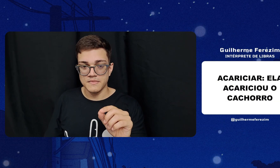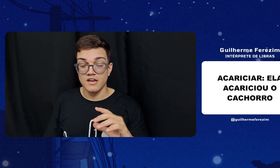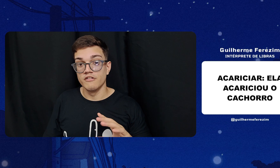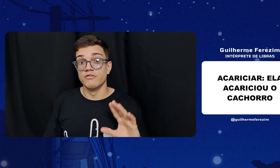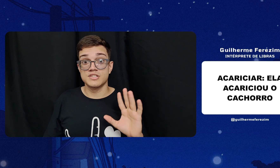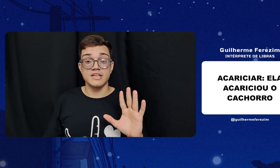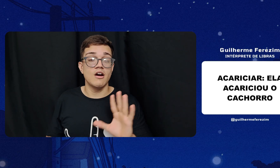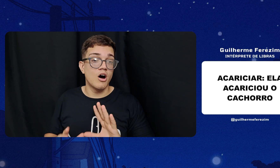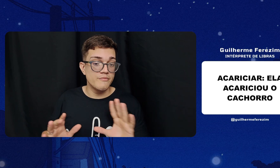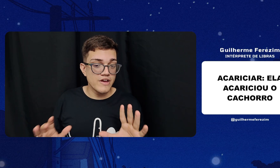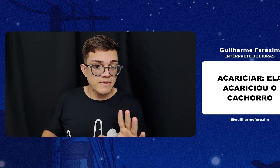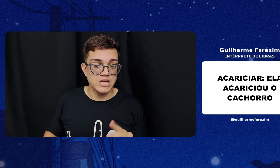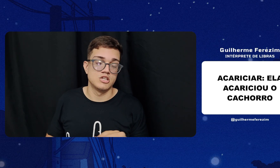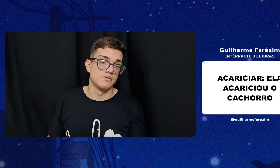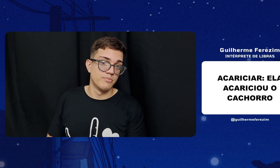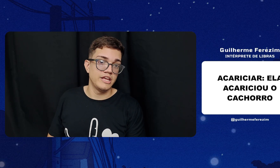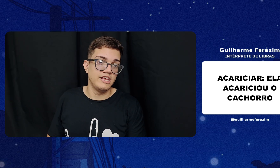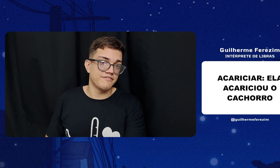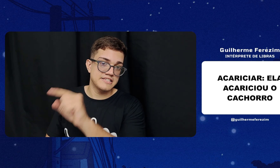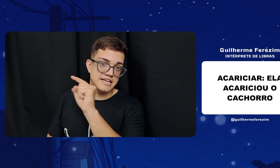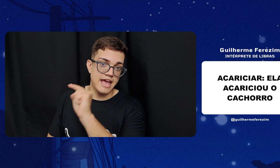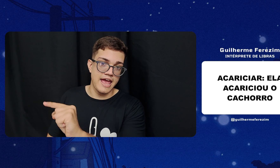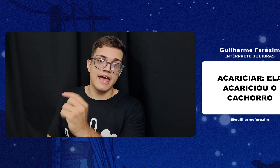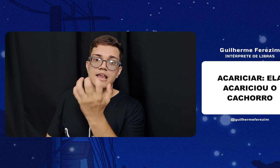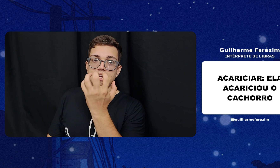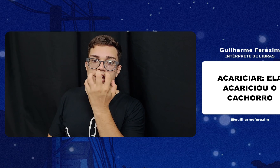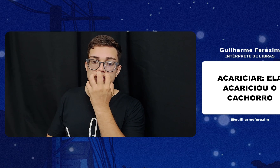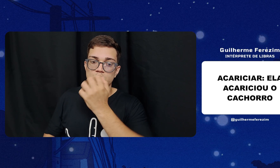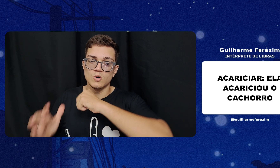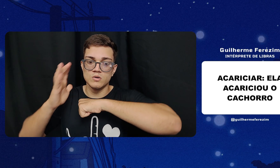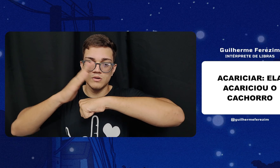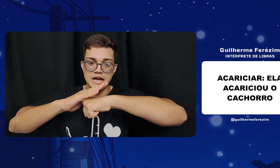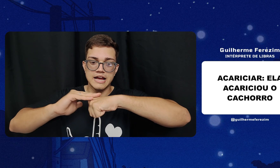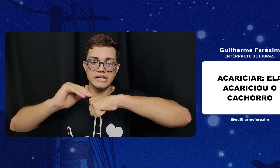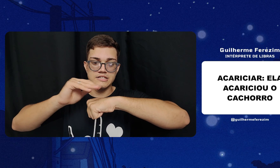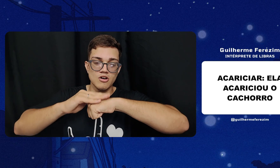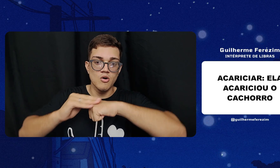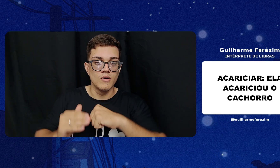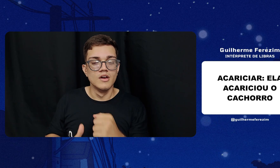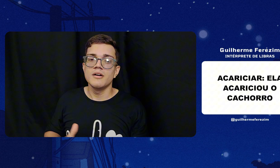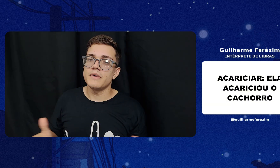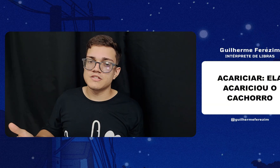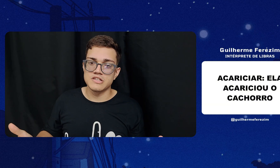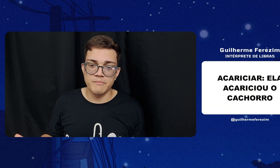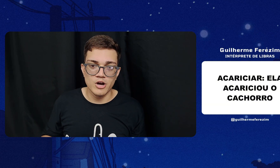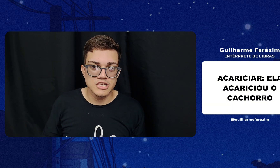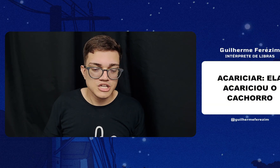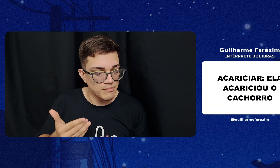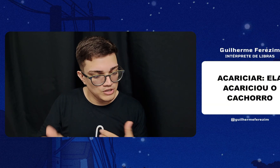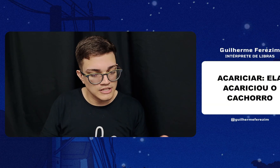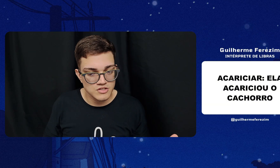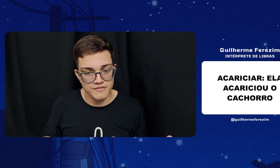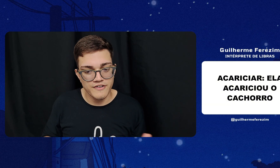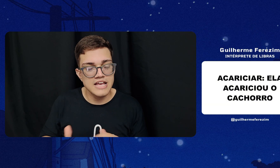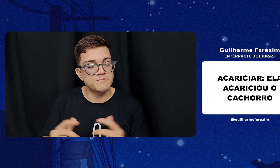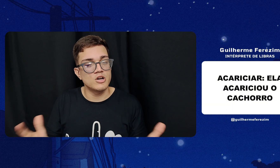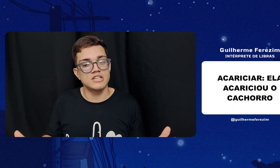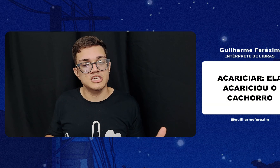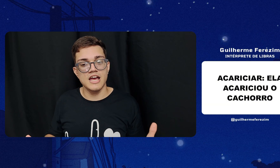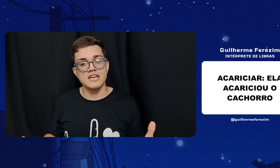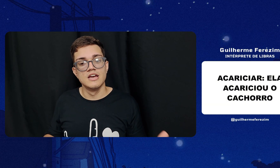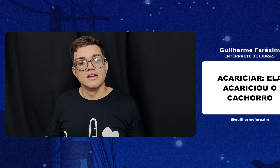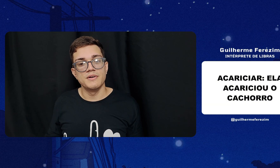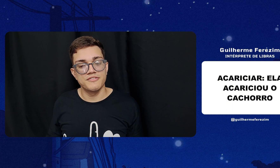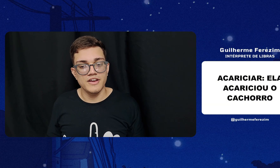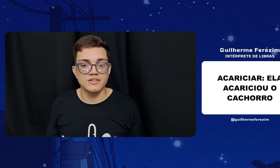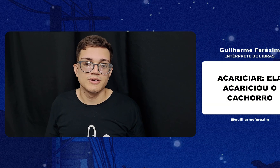Beleza? Você, obviamente, poderia fazer ela, cachorro, acariciou. Mas se você pode deixar bonita a sua frase, pode deixar